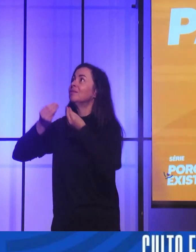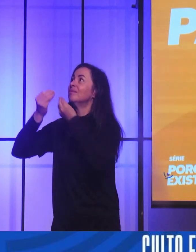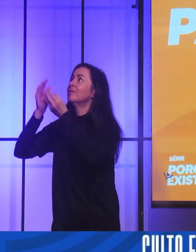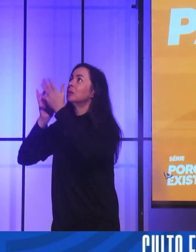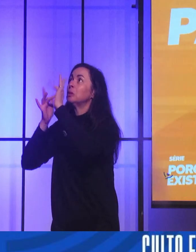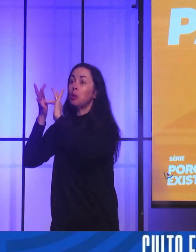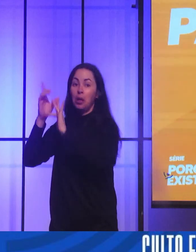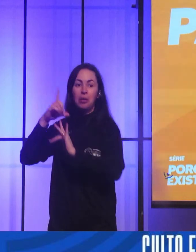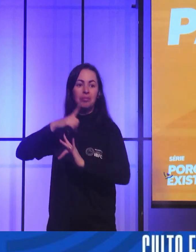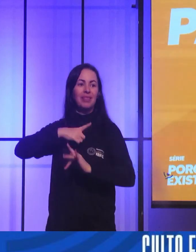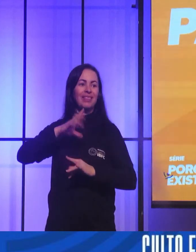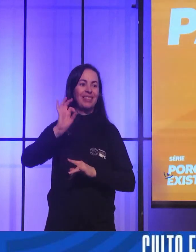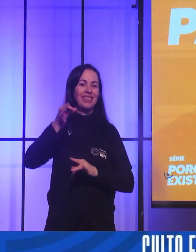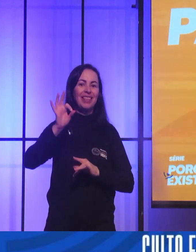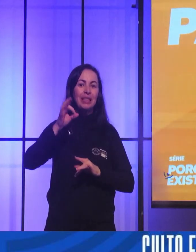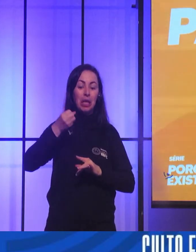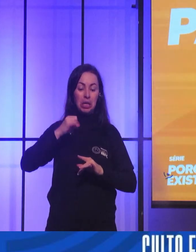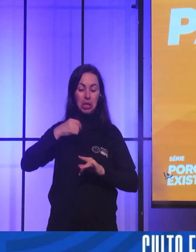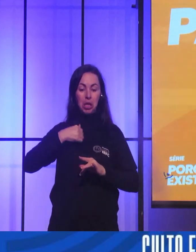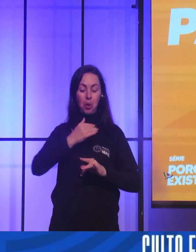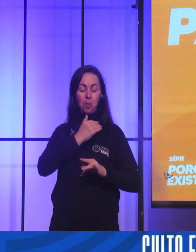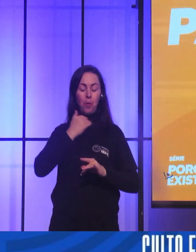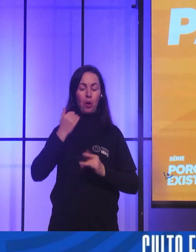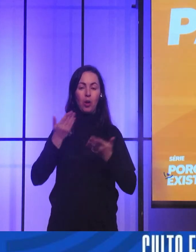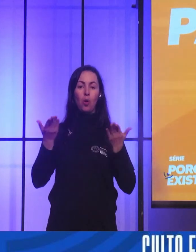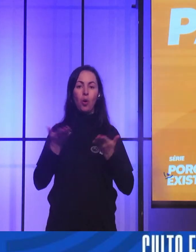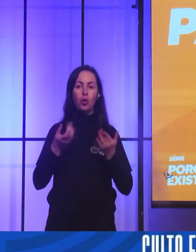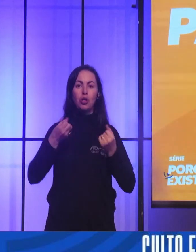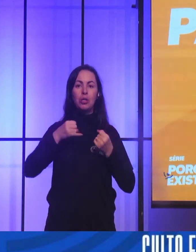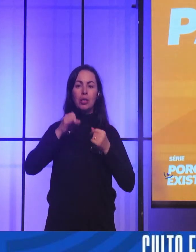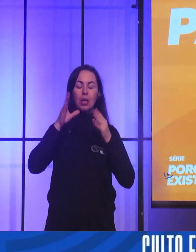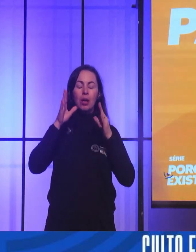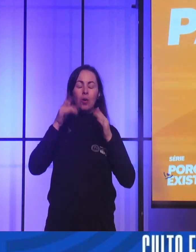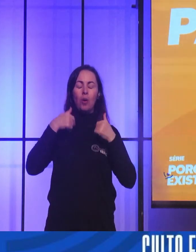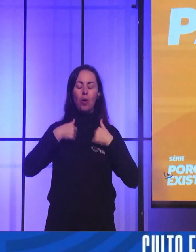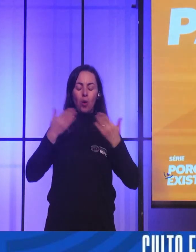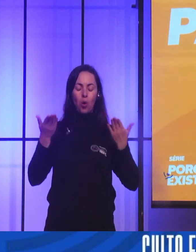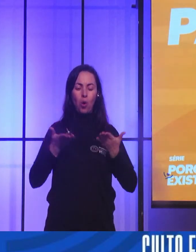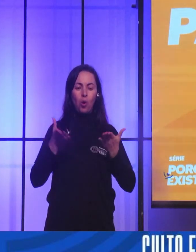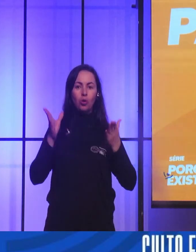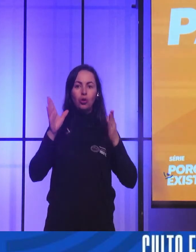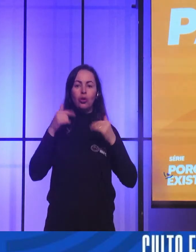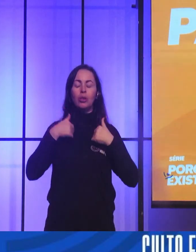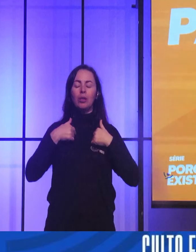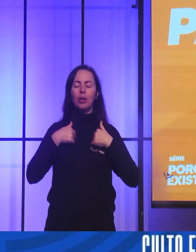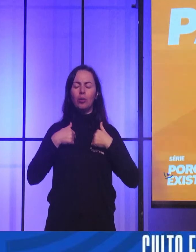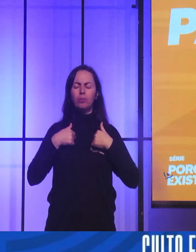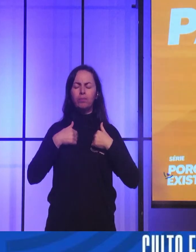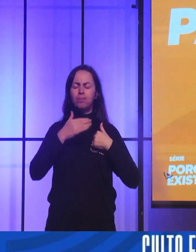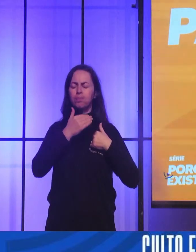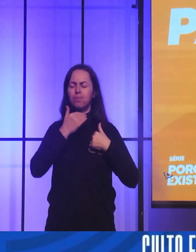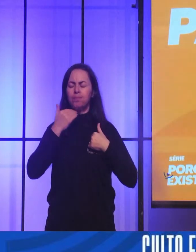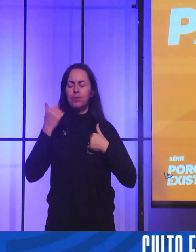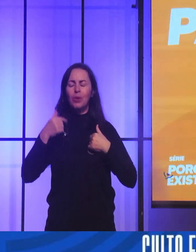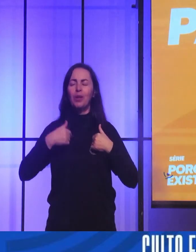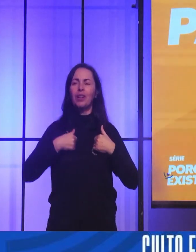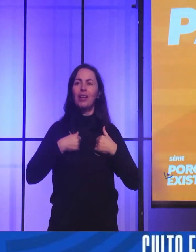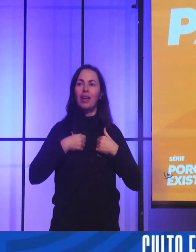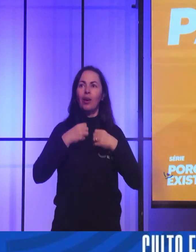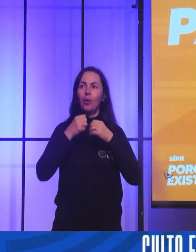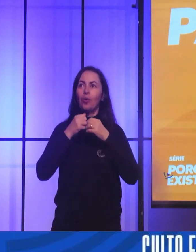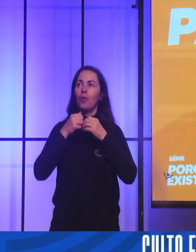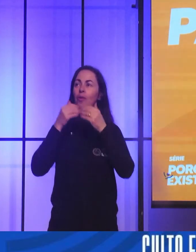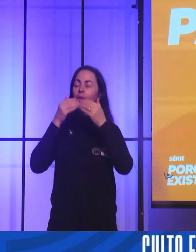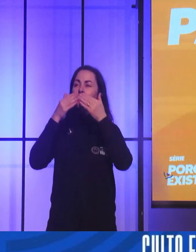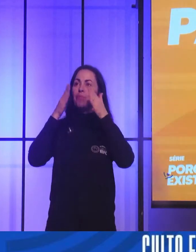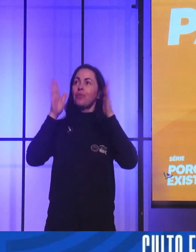gente tem certeza de que se partirmos, se fecharmos os olhos aqui, abriremos ao lado do Senhor. Não porque somos bons, porque somos